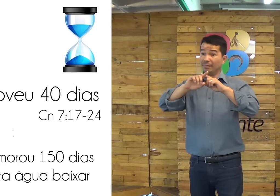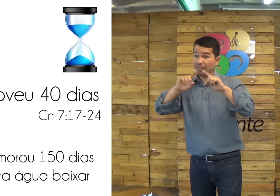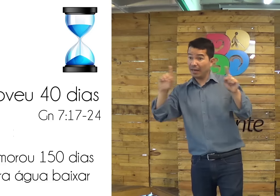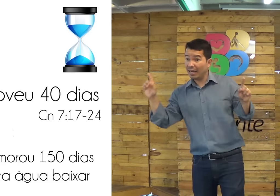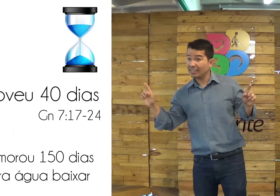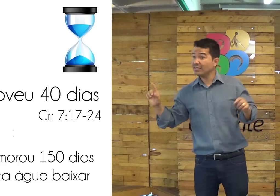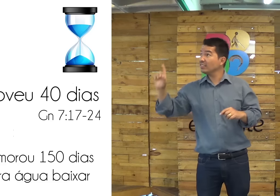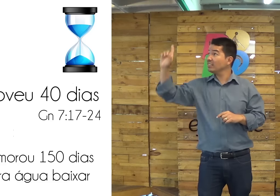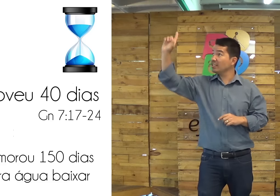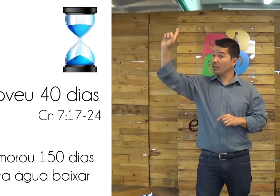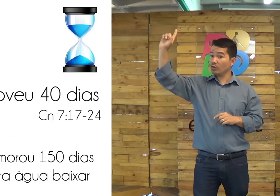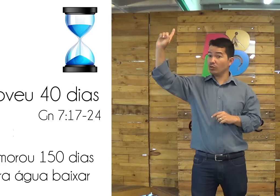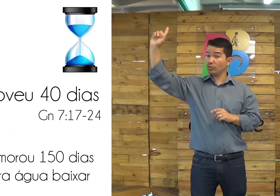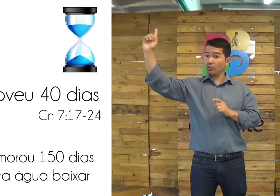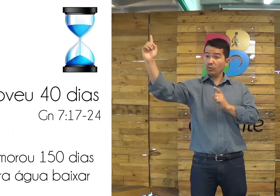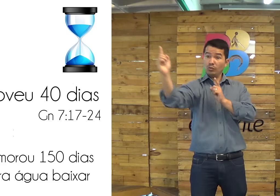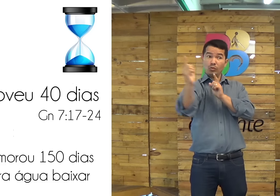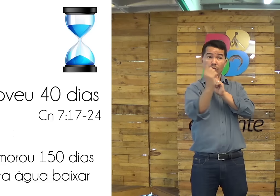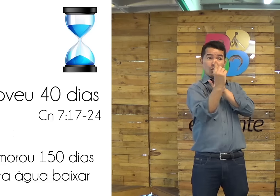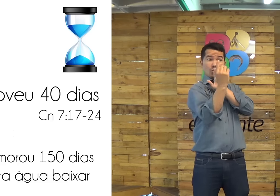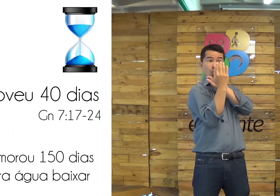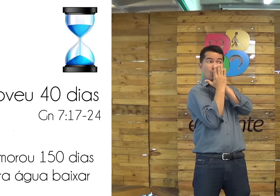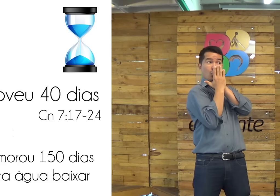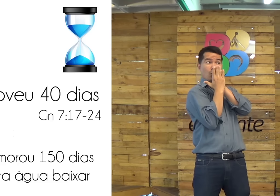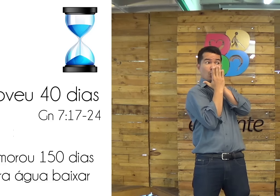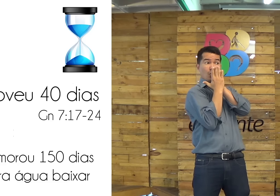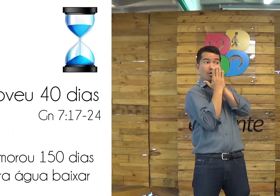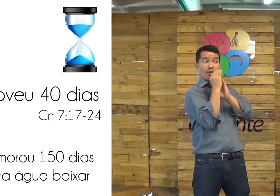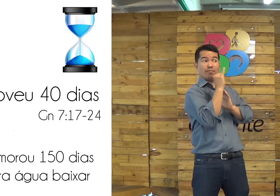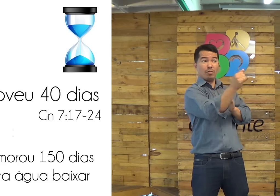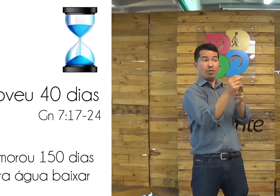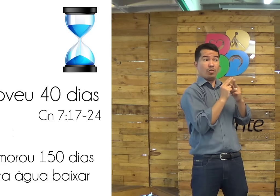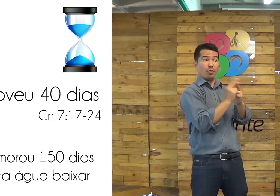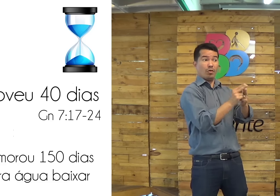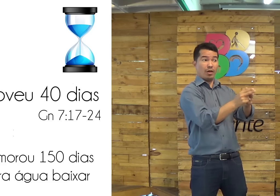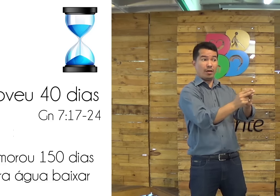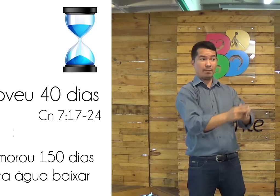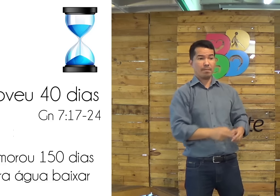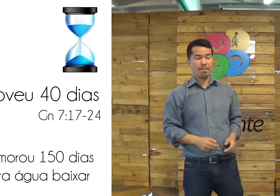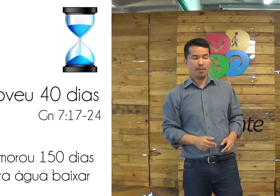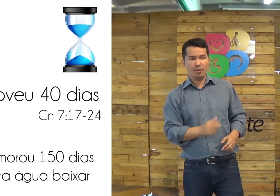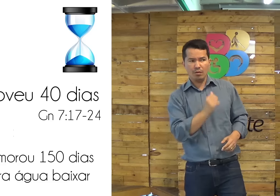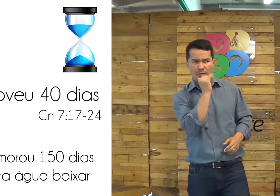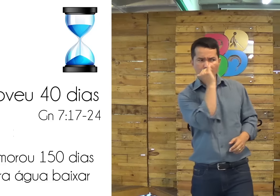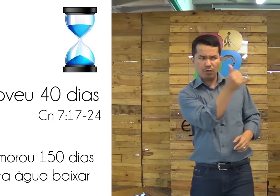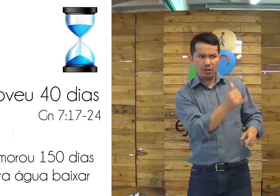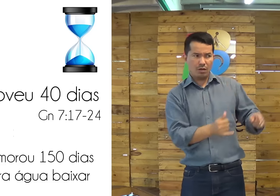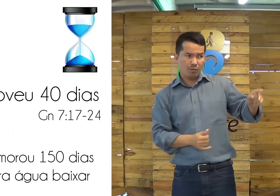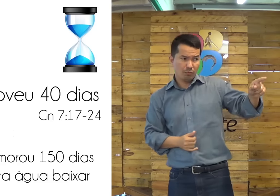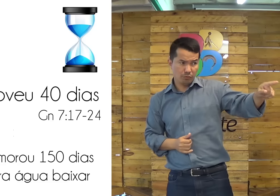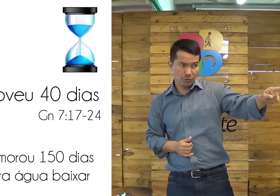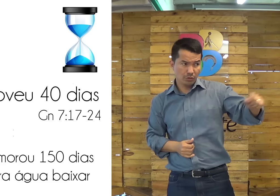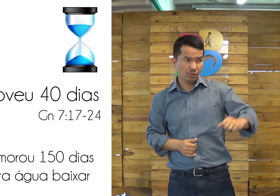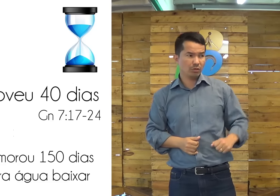dexar mas Deus né se encontrou Face a Face com Noé e falou